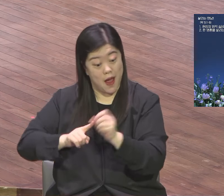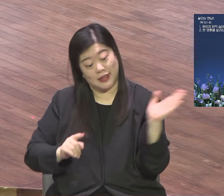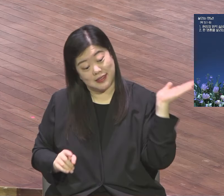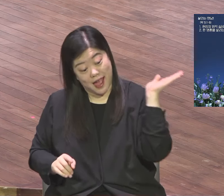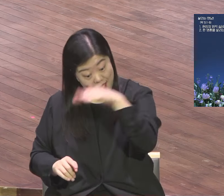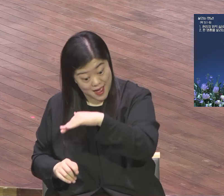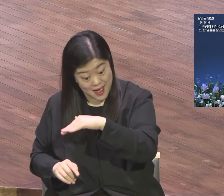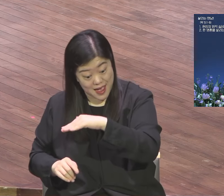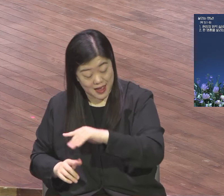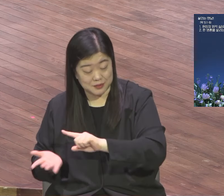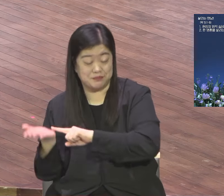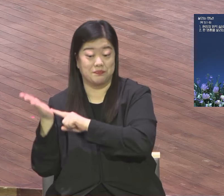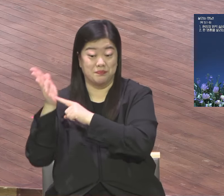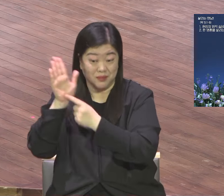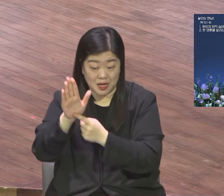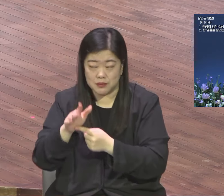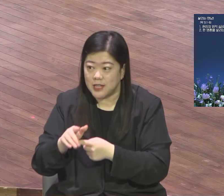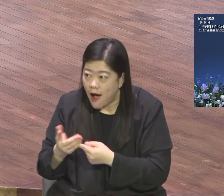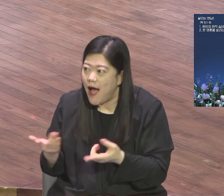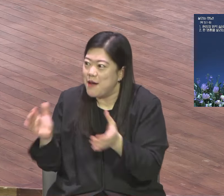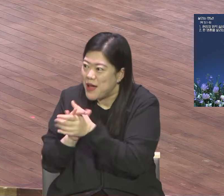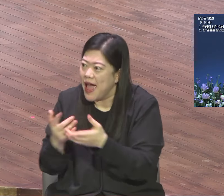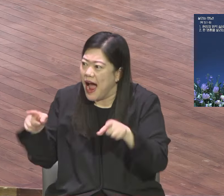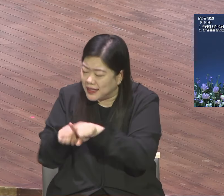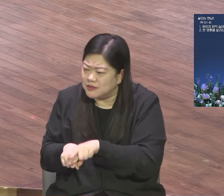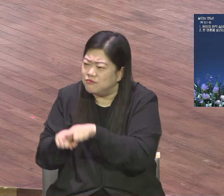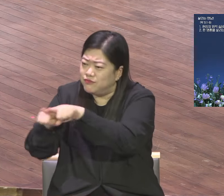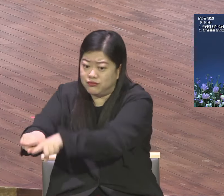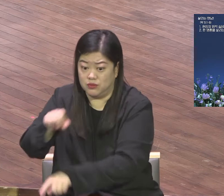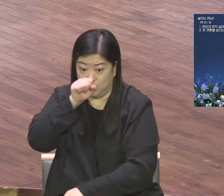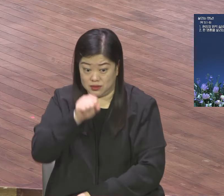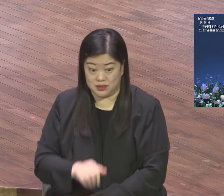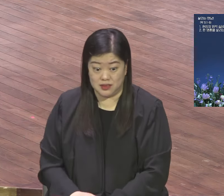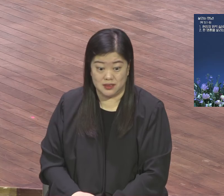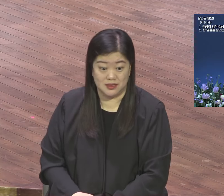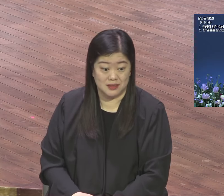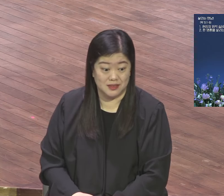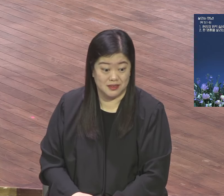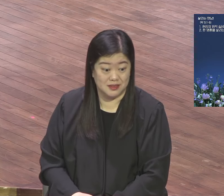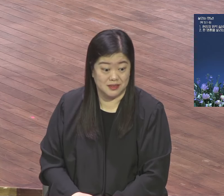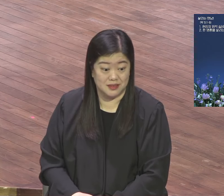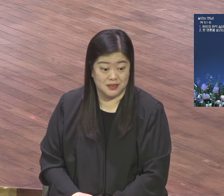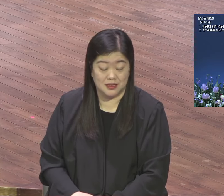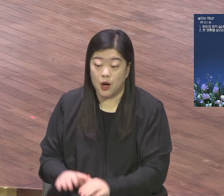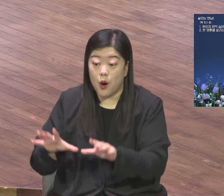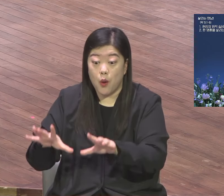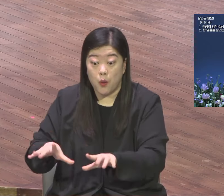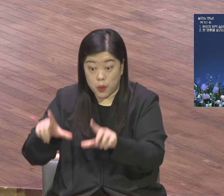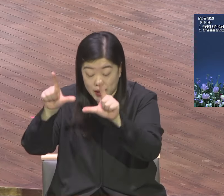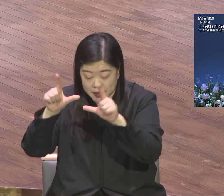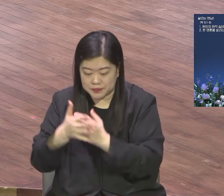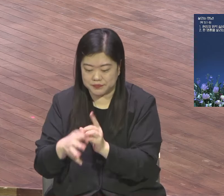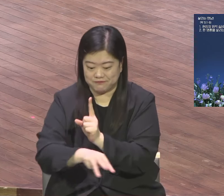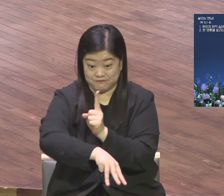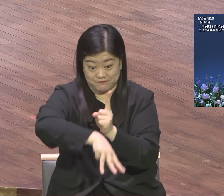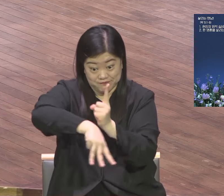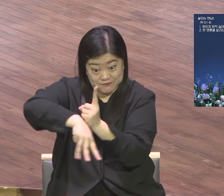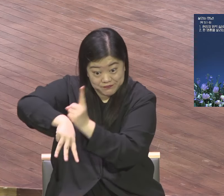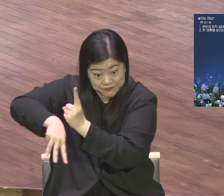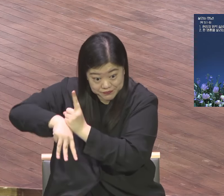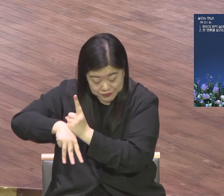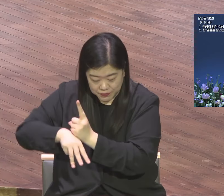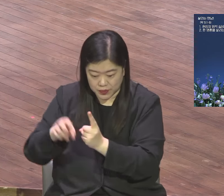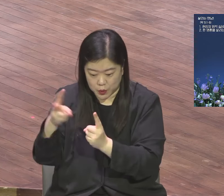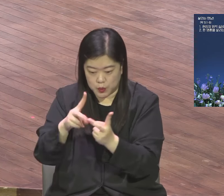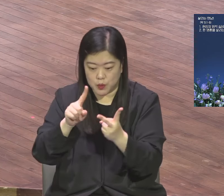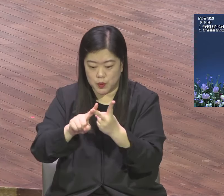열매 맺는 줄 확신합니다. 지금 우리 교회는 소망이 있어요. 교회가 펼쳐나가는 3.1조 3운동에 오랜 집중하고